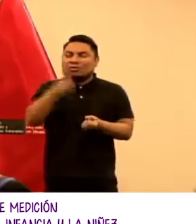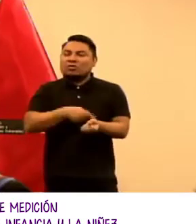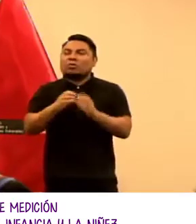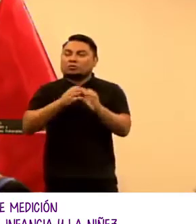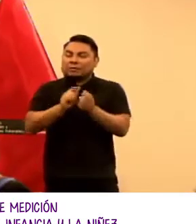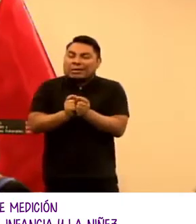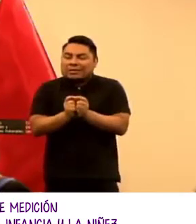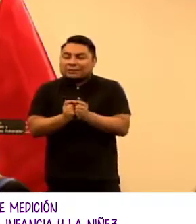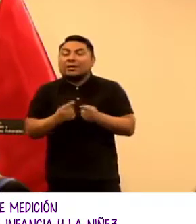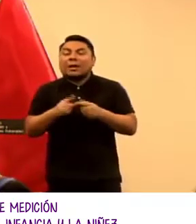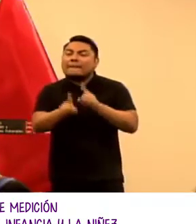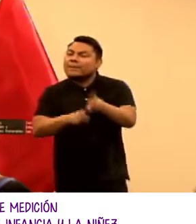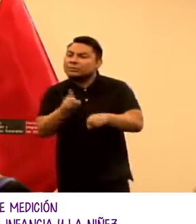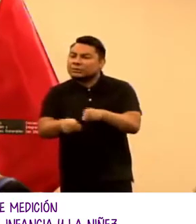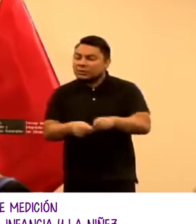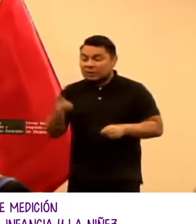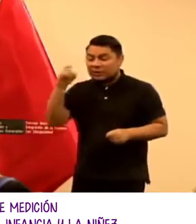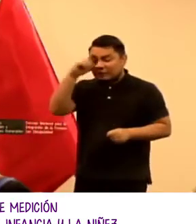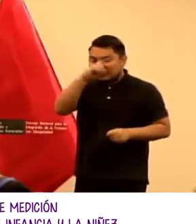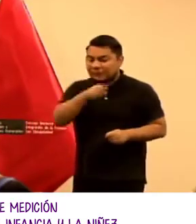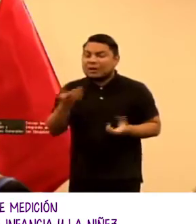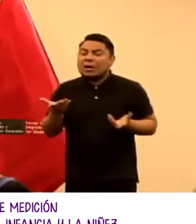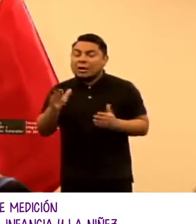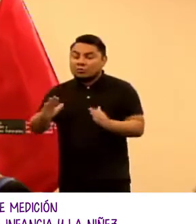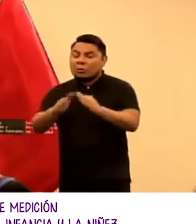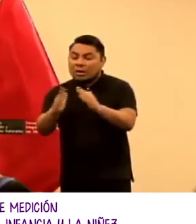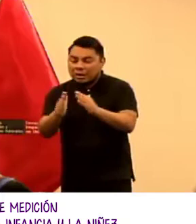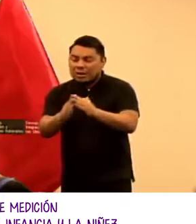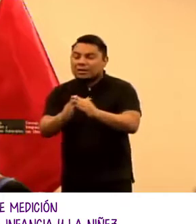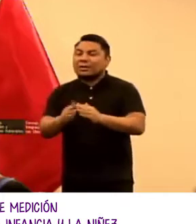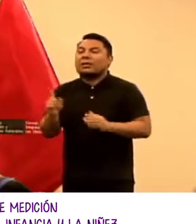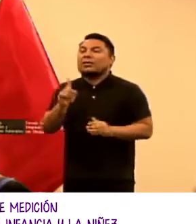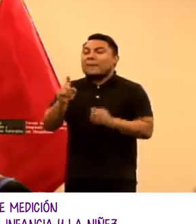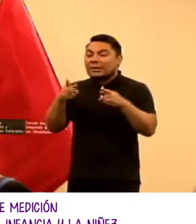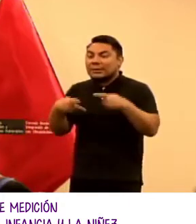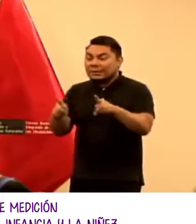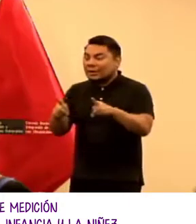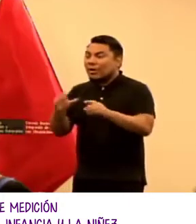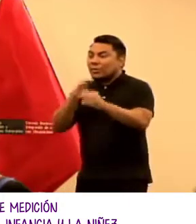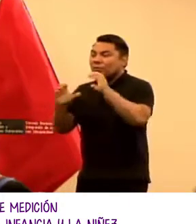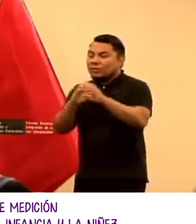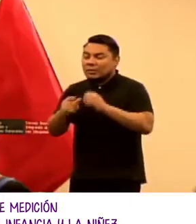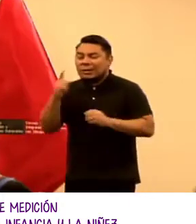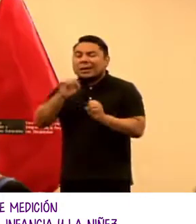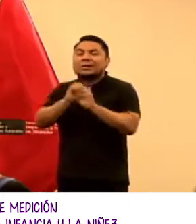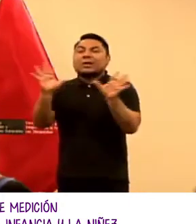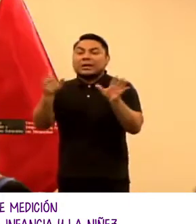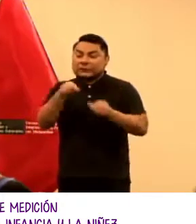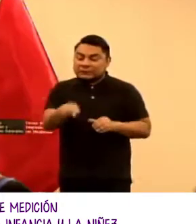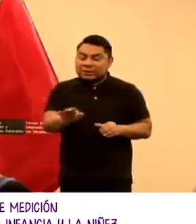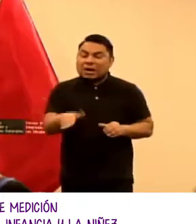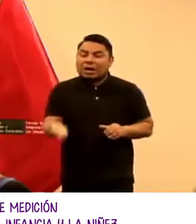solamente sobre la dificultad para ser entendido en el hogar no permitiría tener una visión clara de